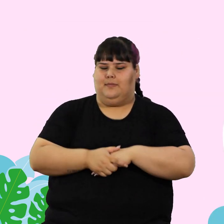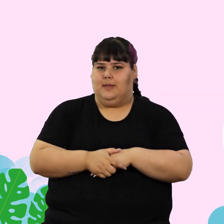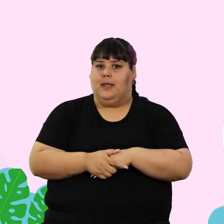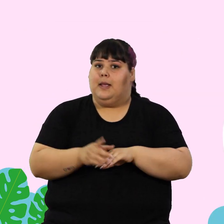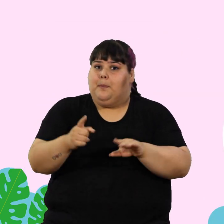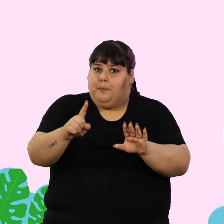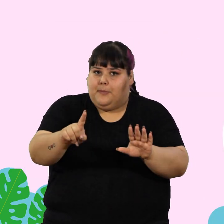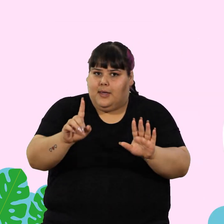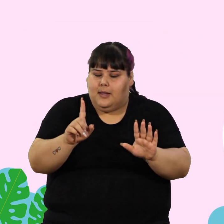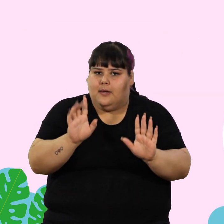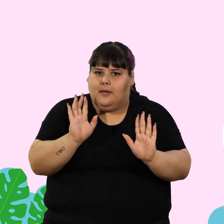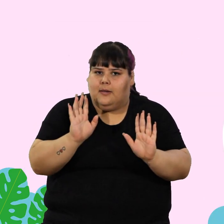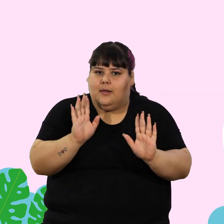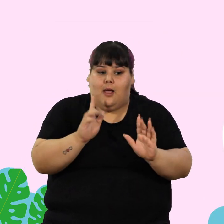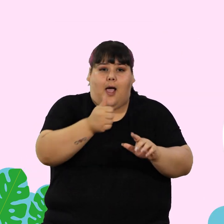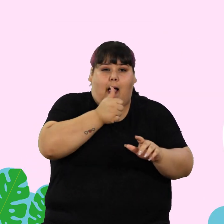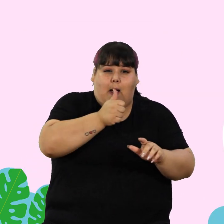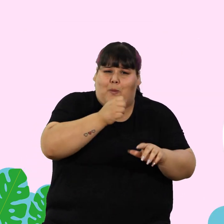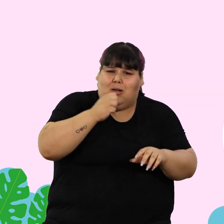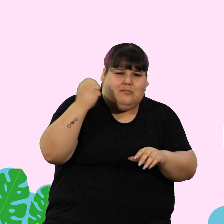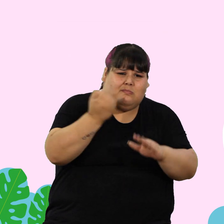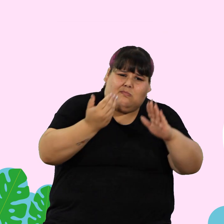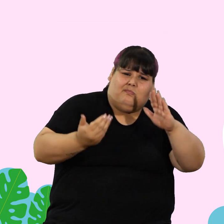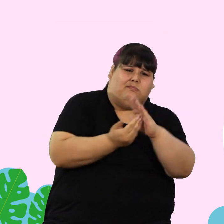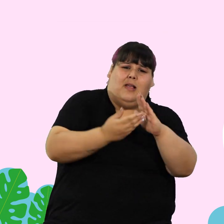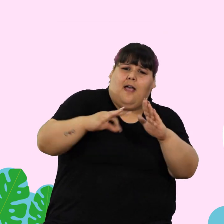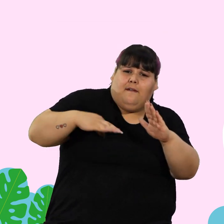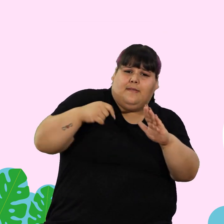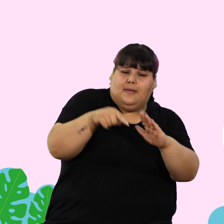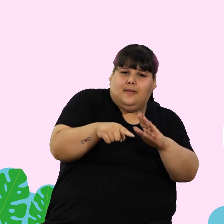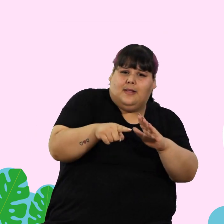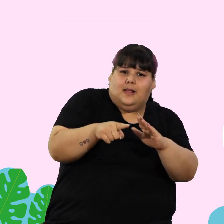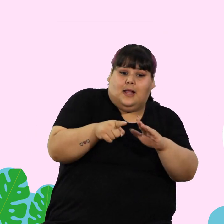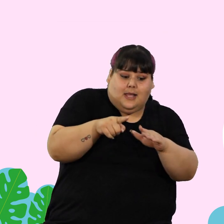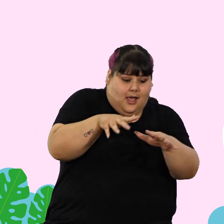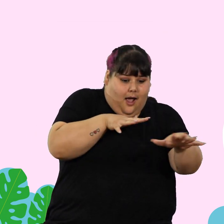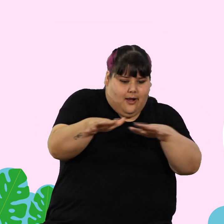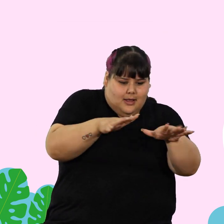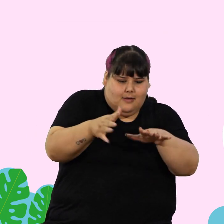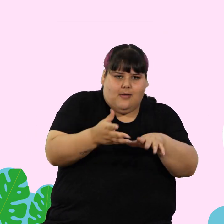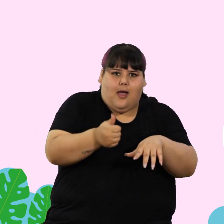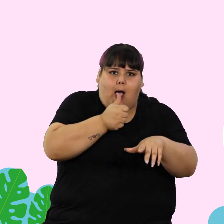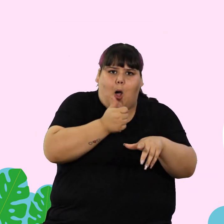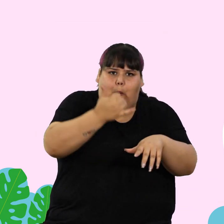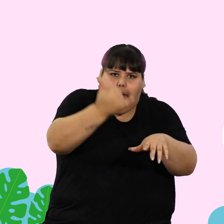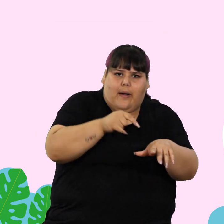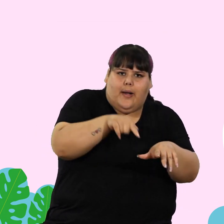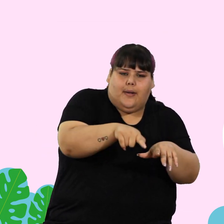obstante, aunque el agua sea esencial para toda vida, y la utilicemos en las actividades más